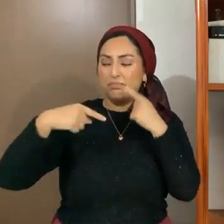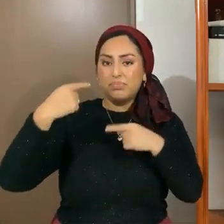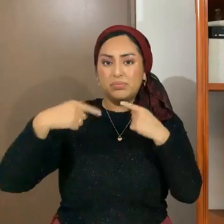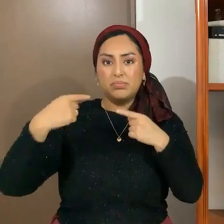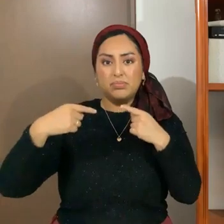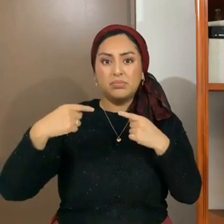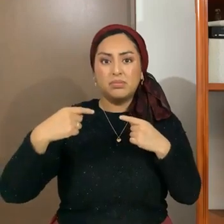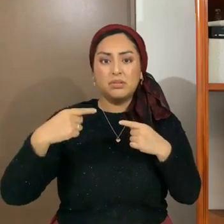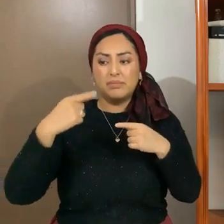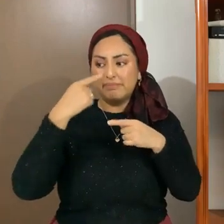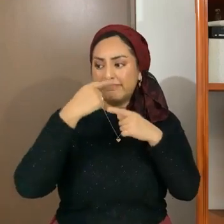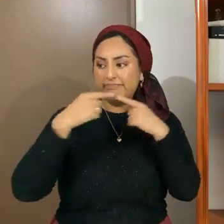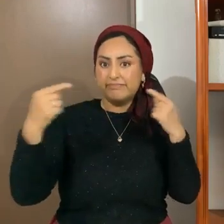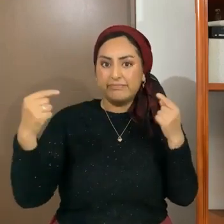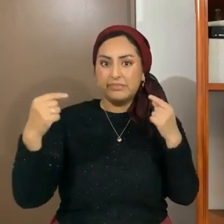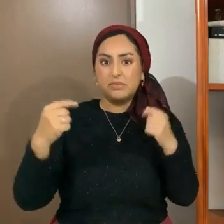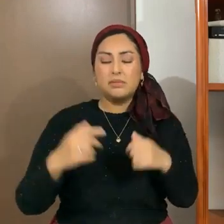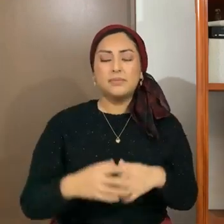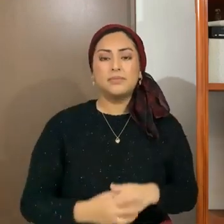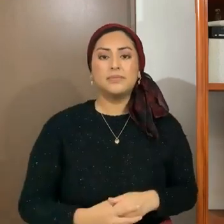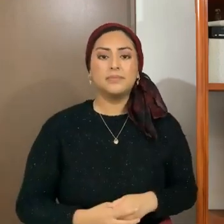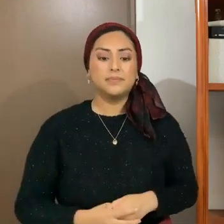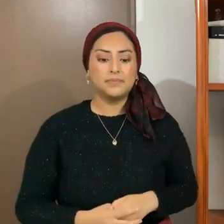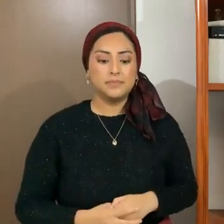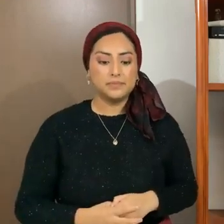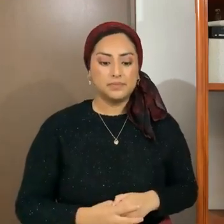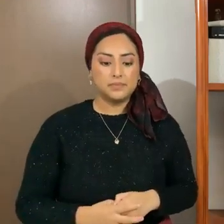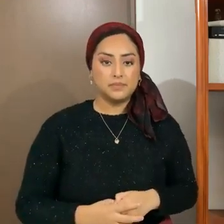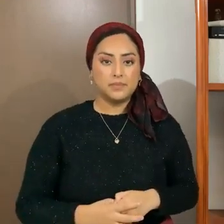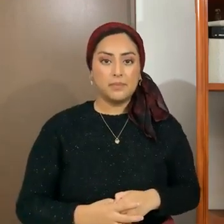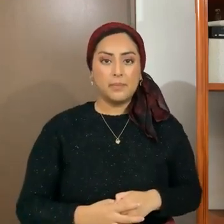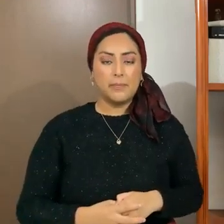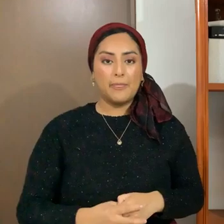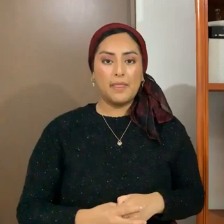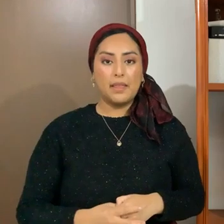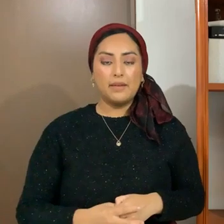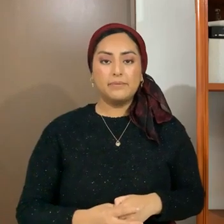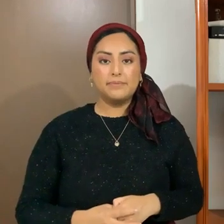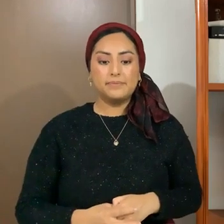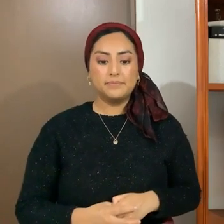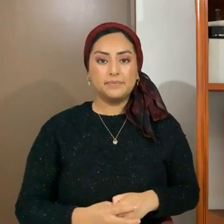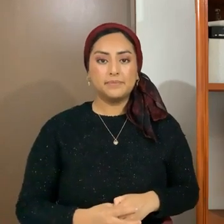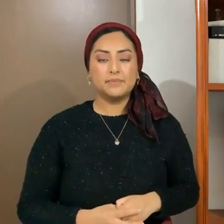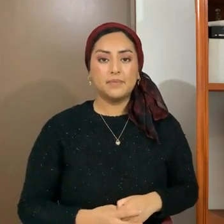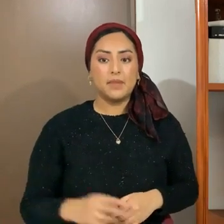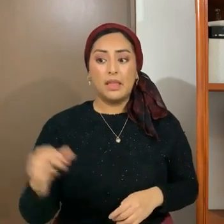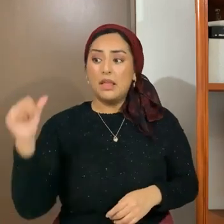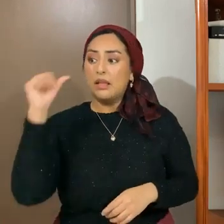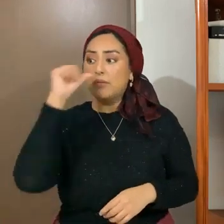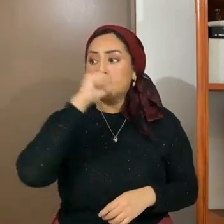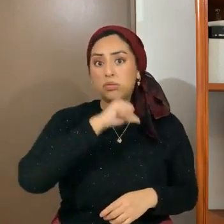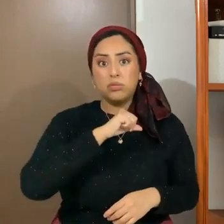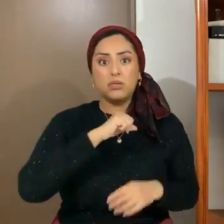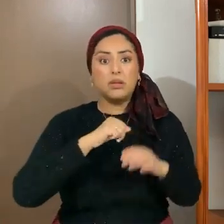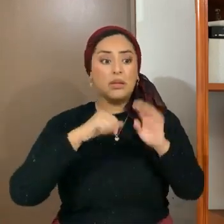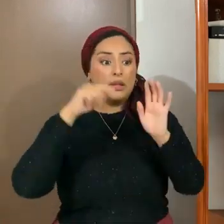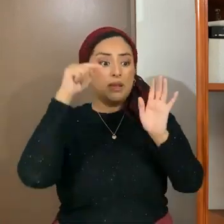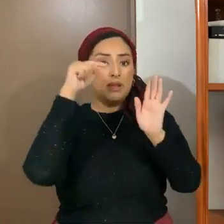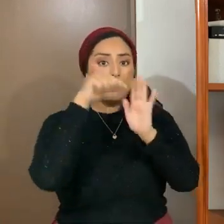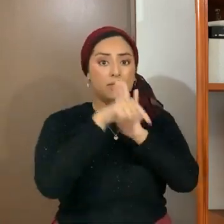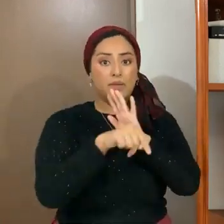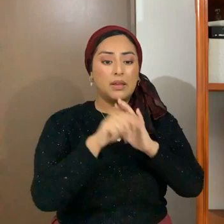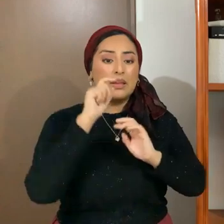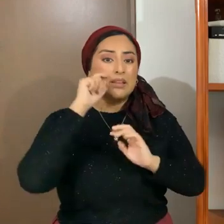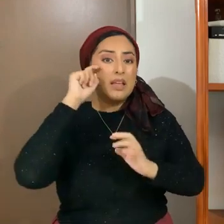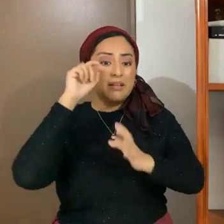contiendas, disensiones, herejías, envidias, ya lo decimos, homicidios, borracheras, orgías y